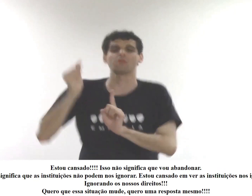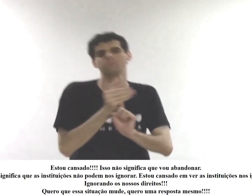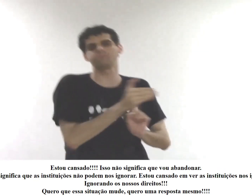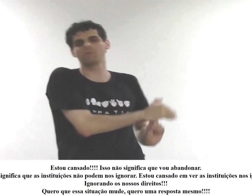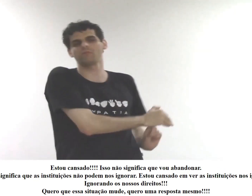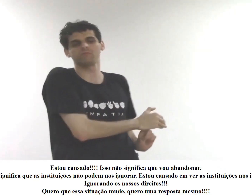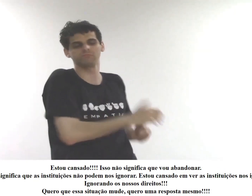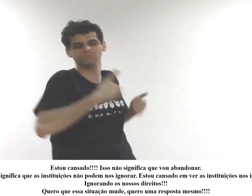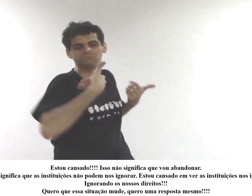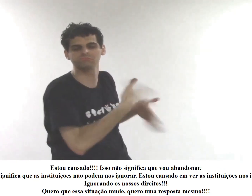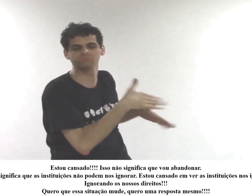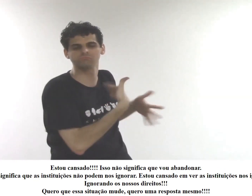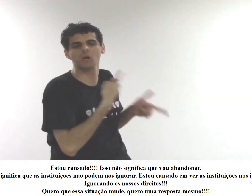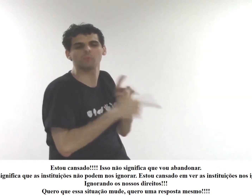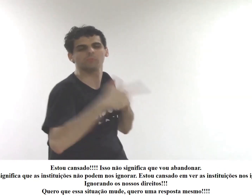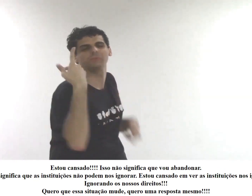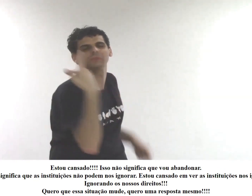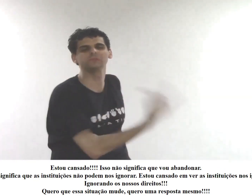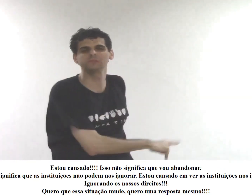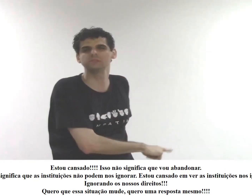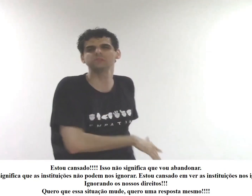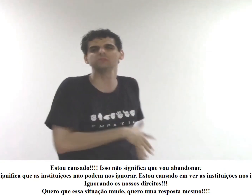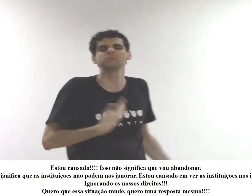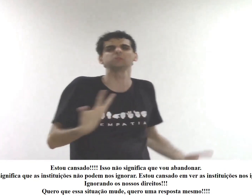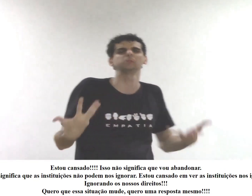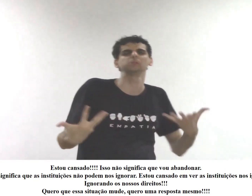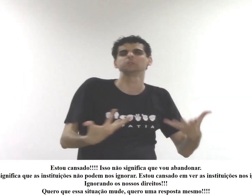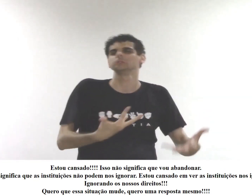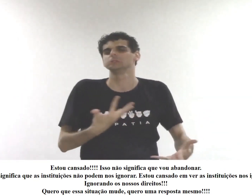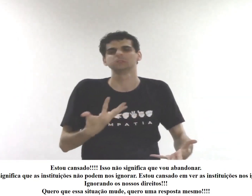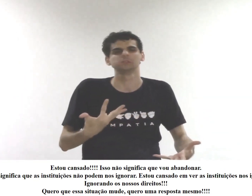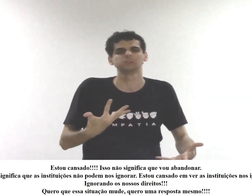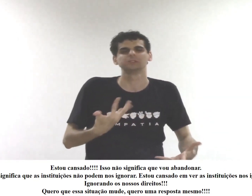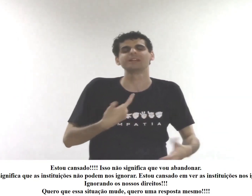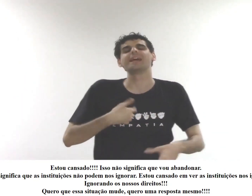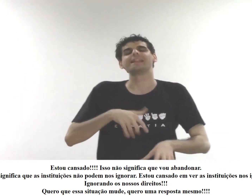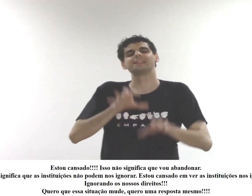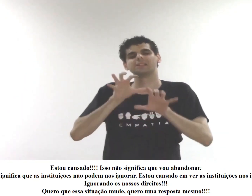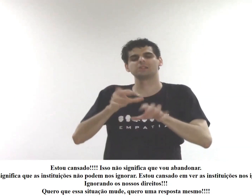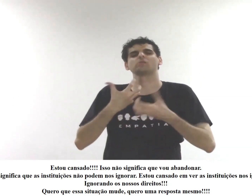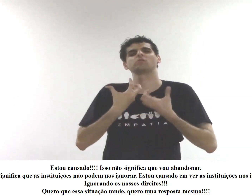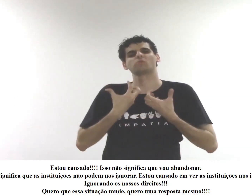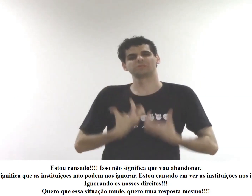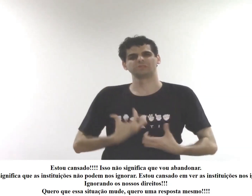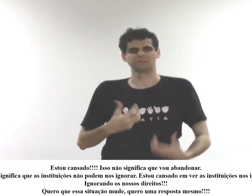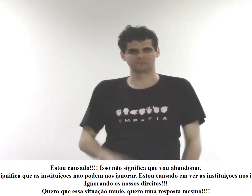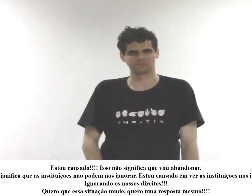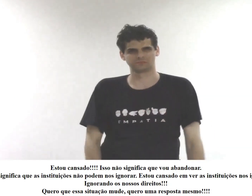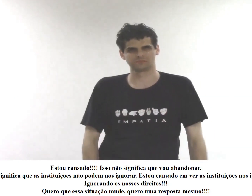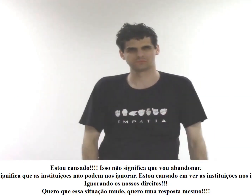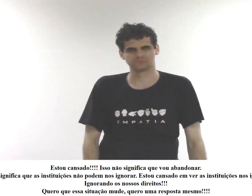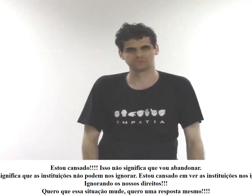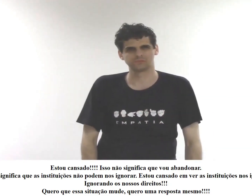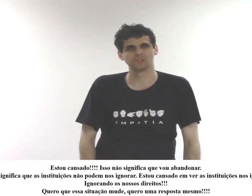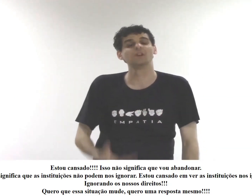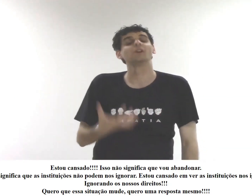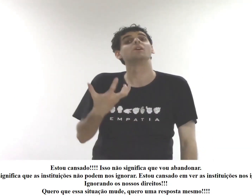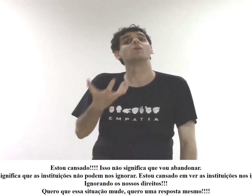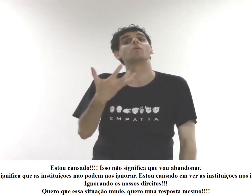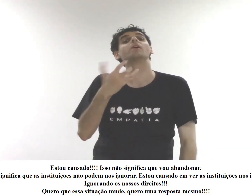não podem nos ignorar. Estou cansado de ver as instituições nos ignorando os nossos direitos.